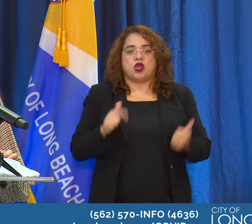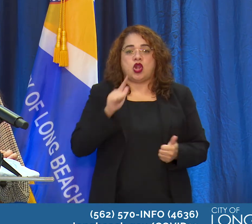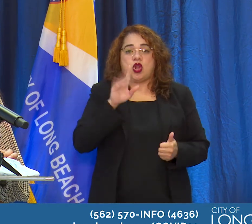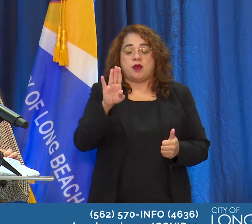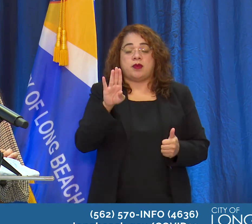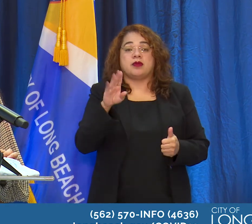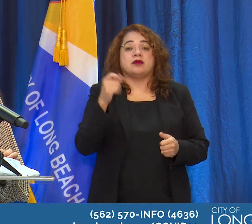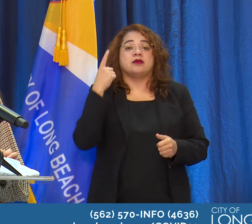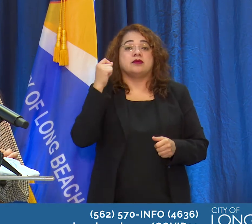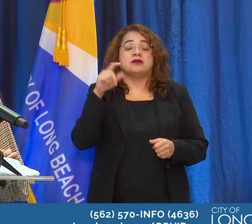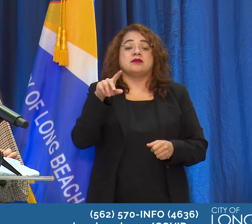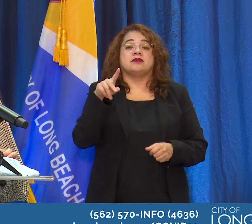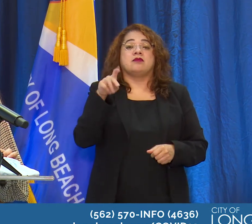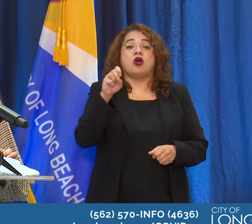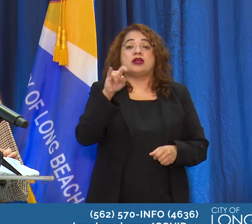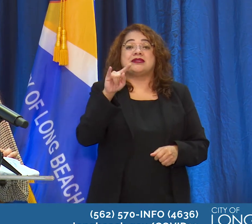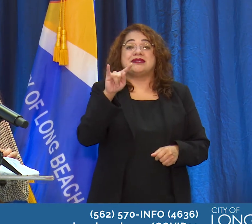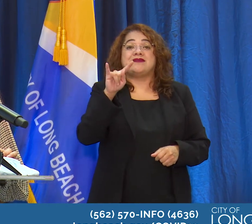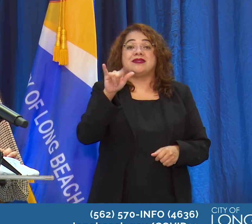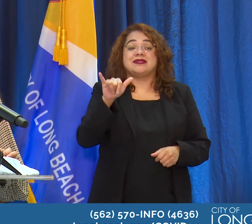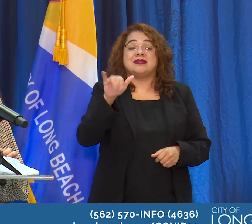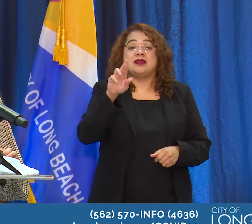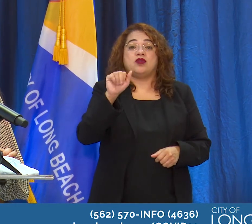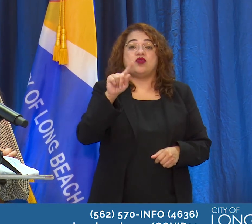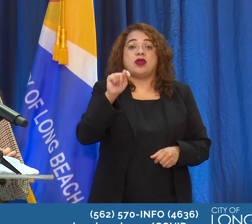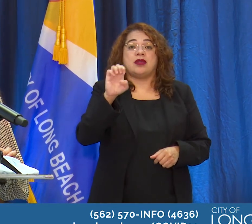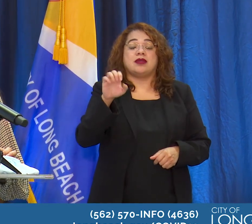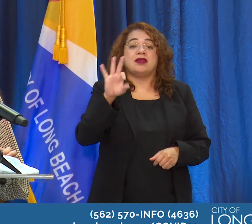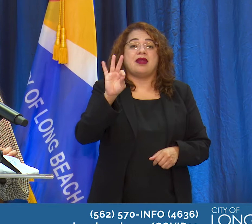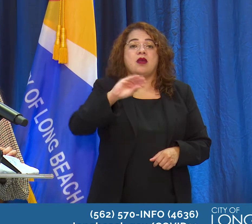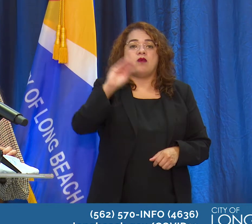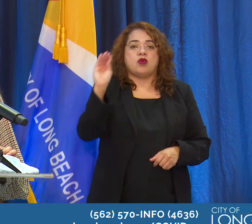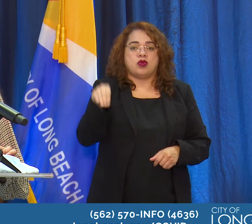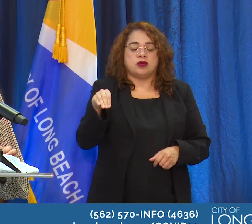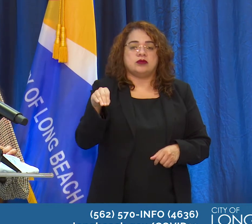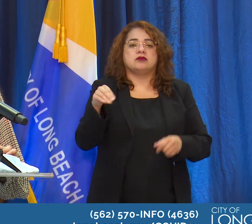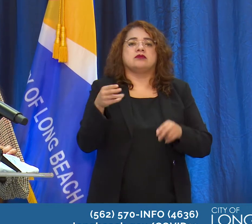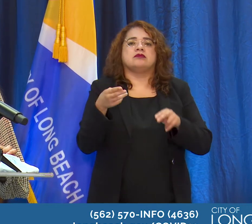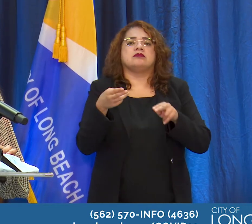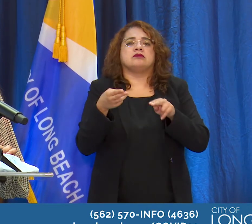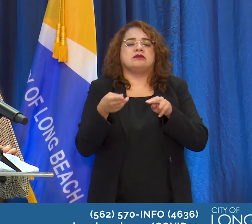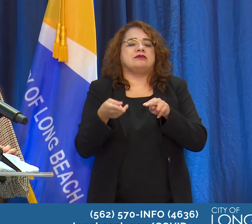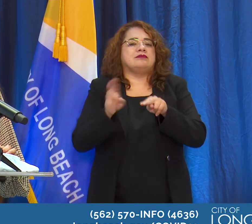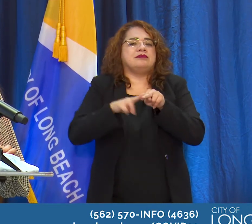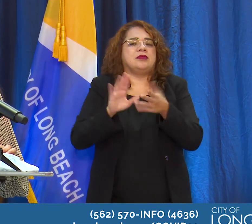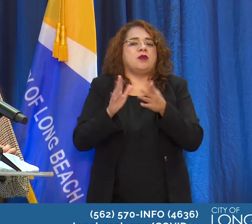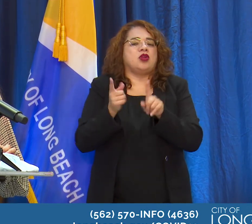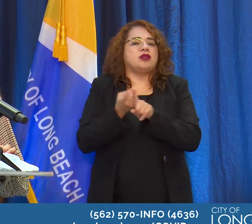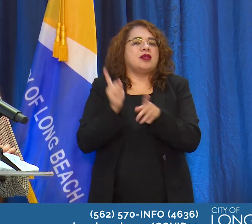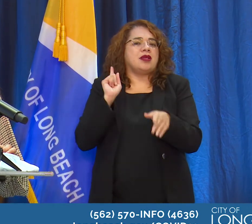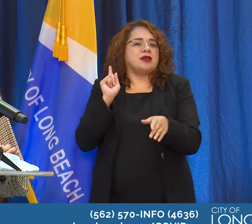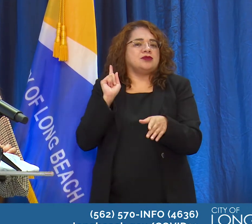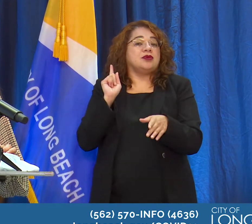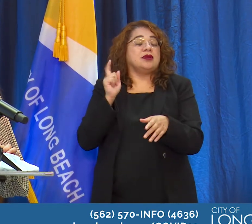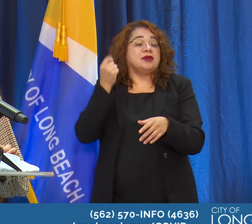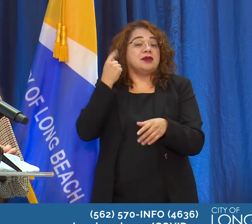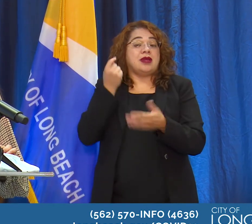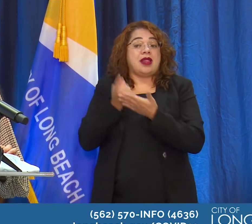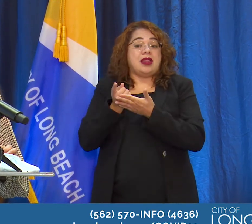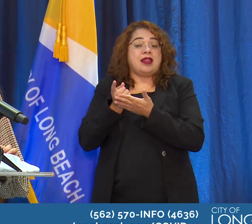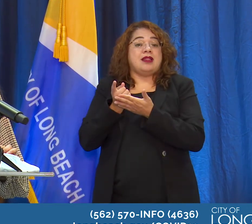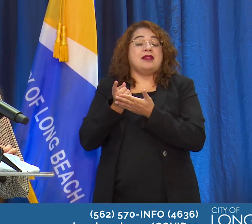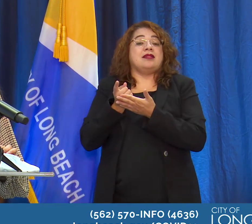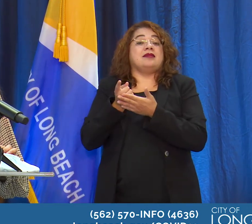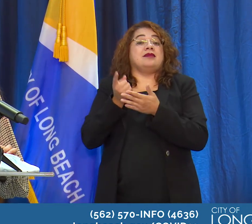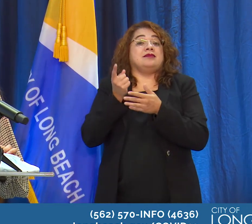Nuestra tasa de positividad es del 9%, ligeramente superior a la semana pasada, pero recordemos que el Estado requiere